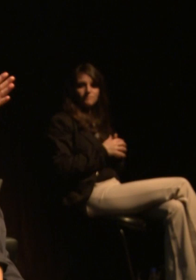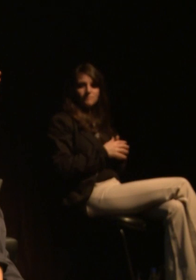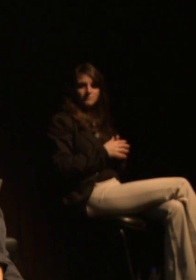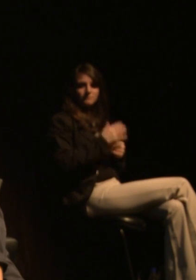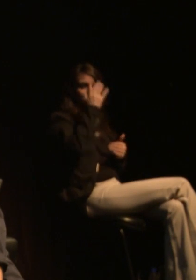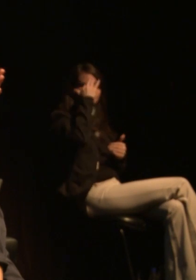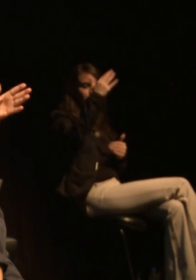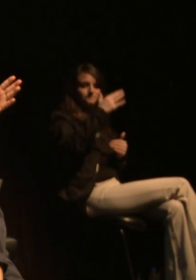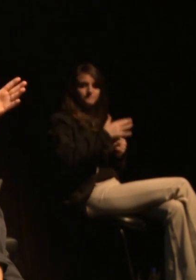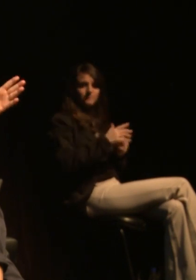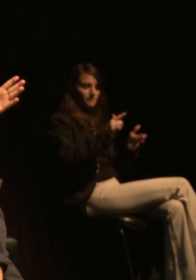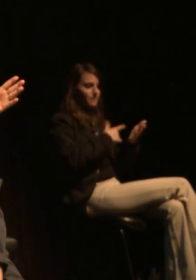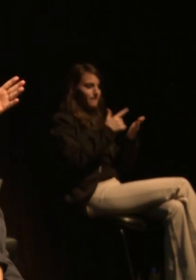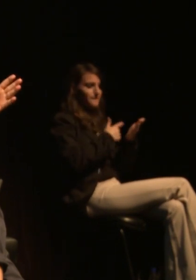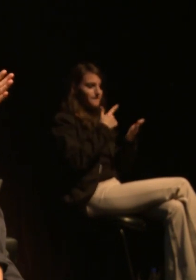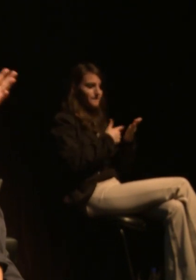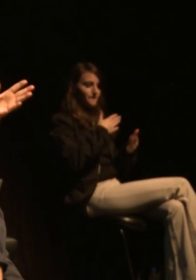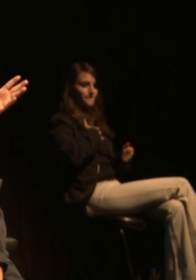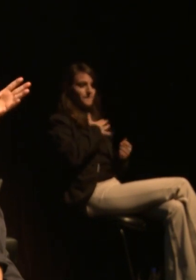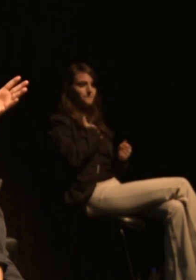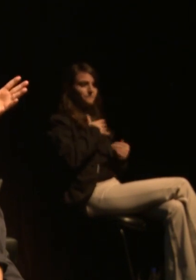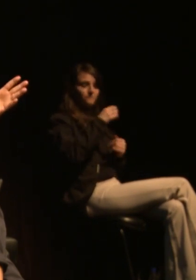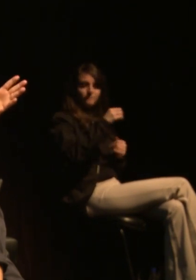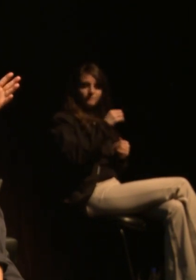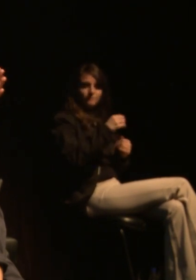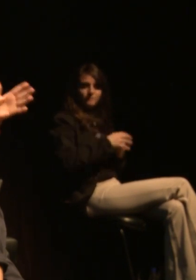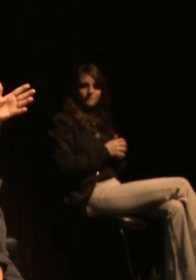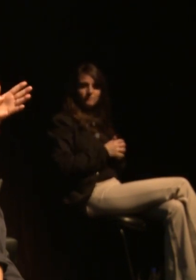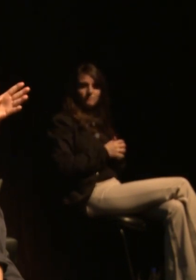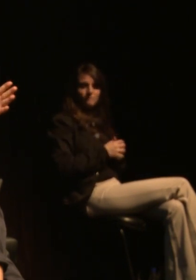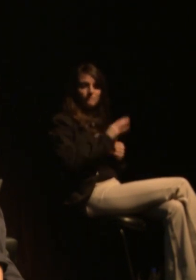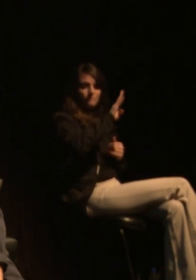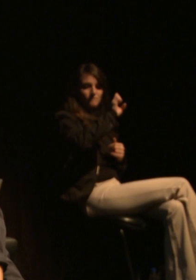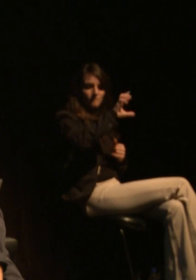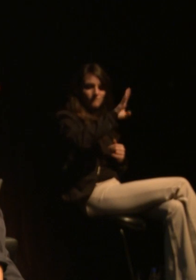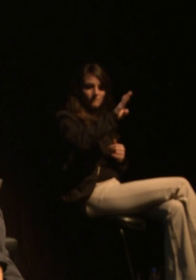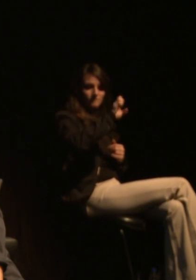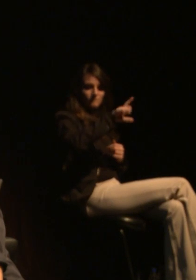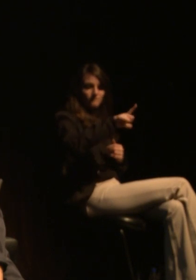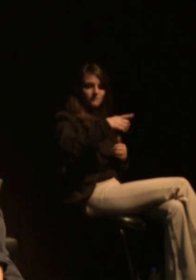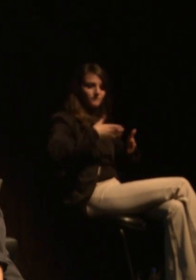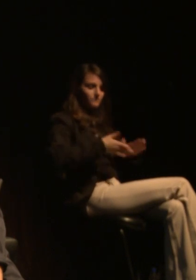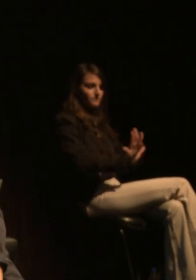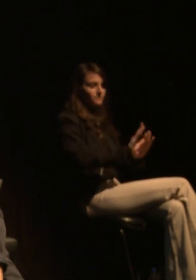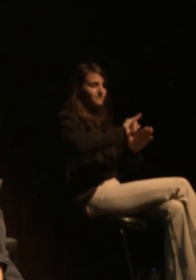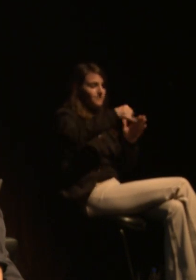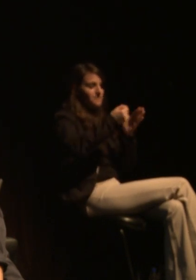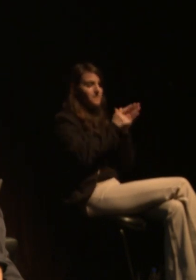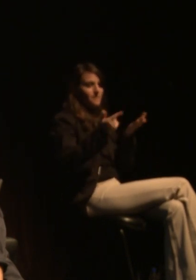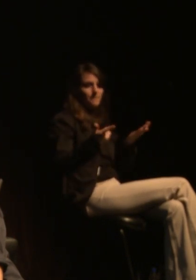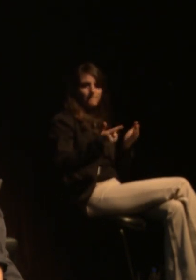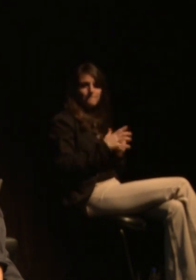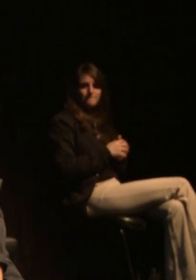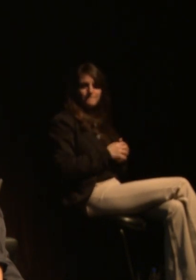Vários livros meus, Zero e Bebel, que a cidade comeu, nasceu no jornalismo.